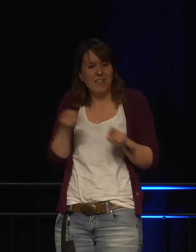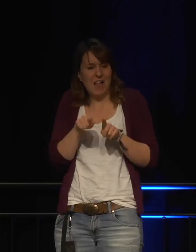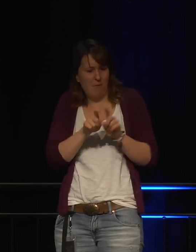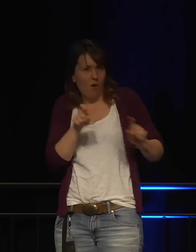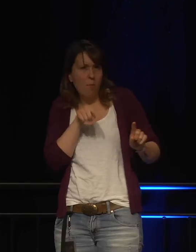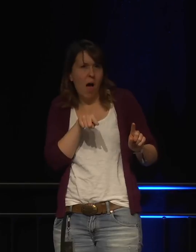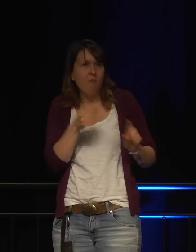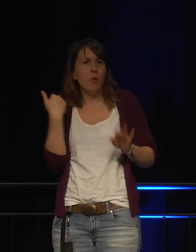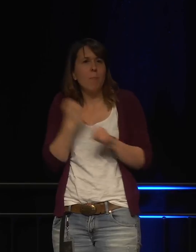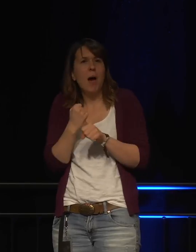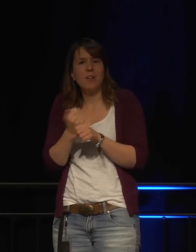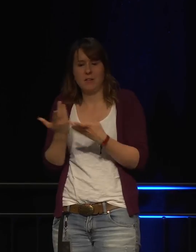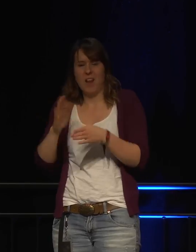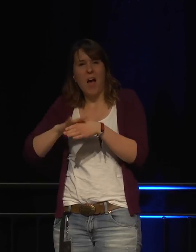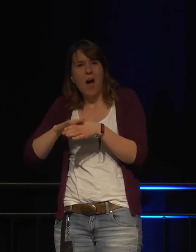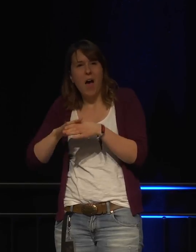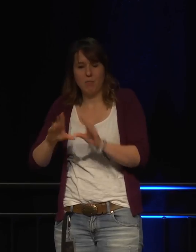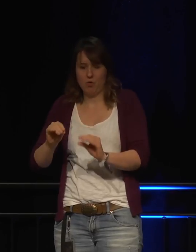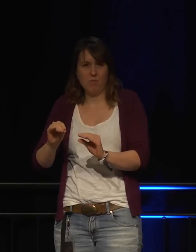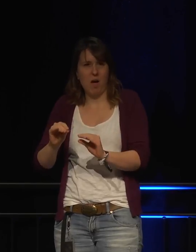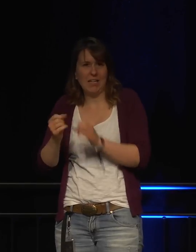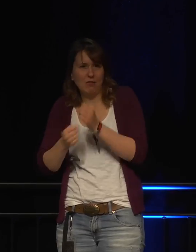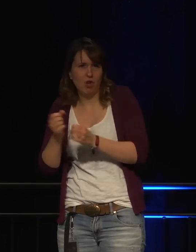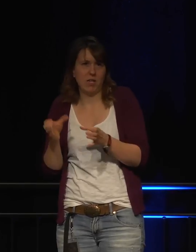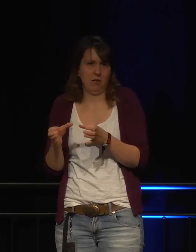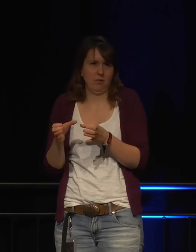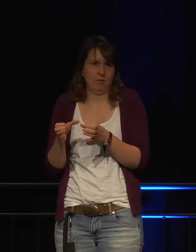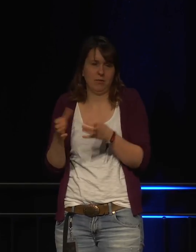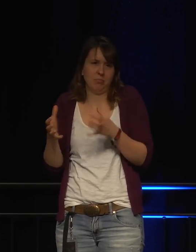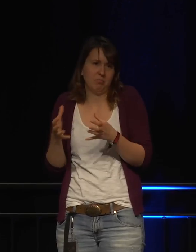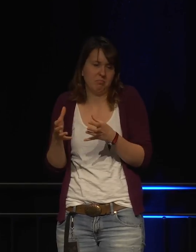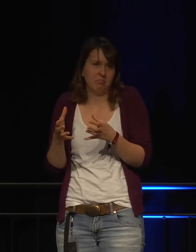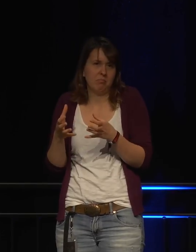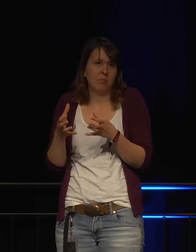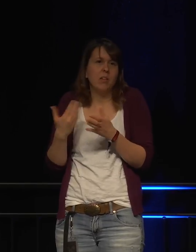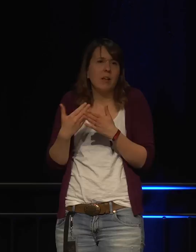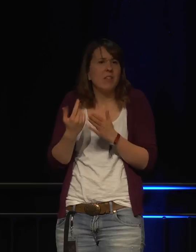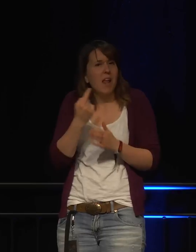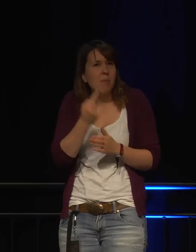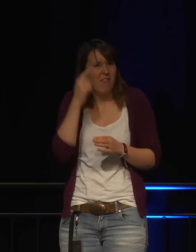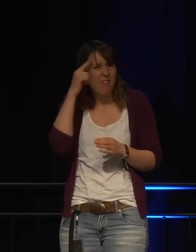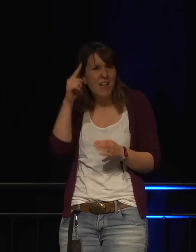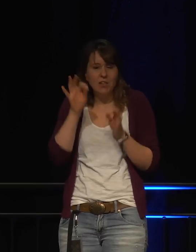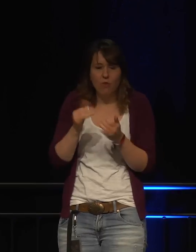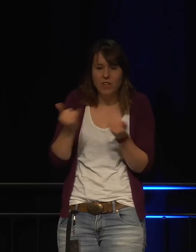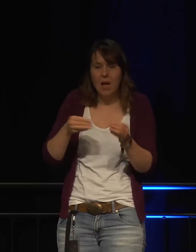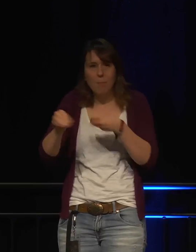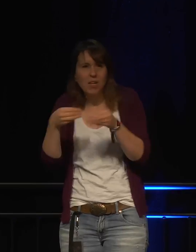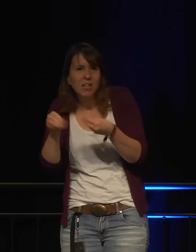están conectando aparatos que durante muchos años eran manuales sin conectividad de